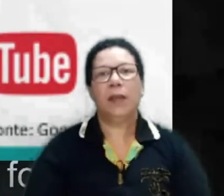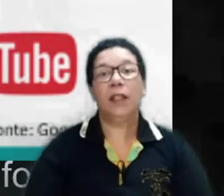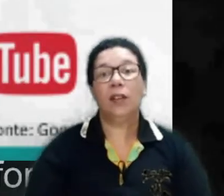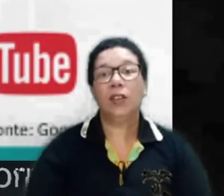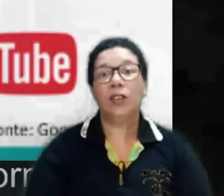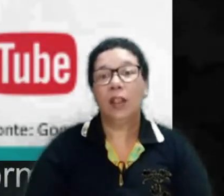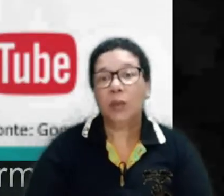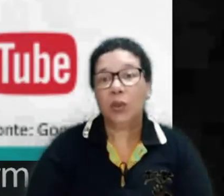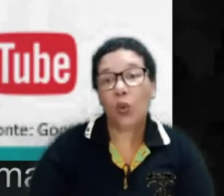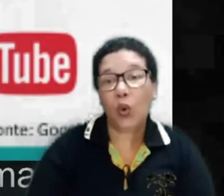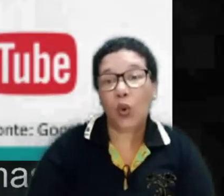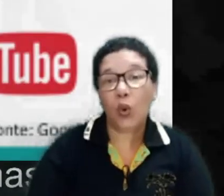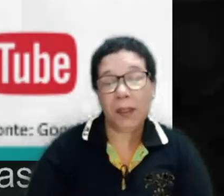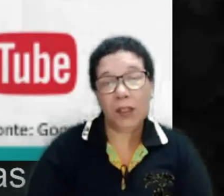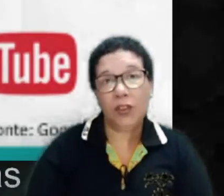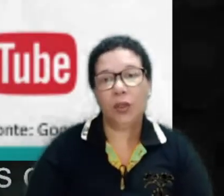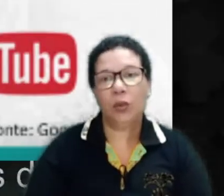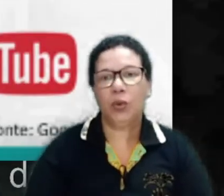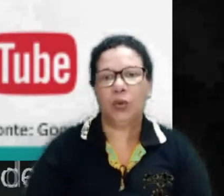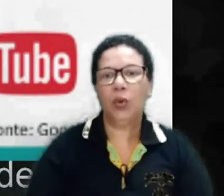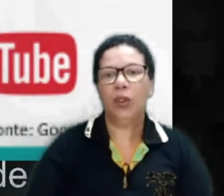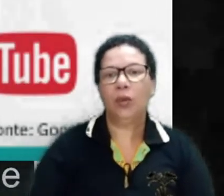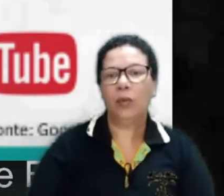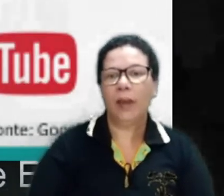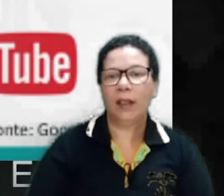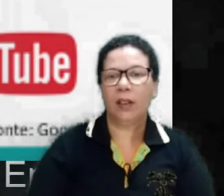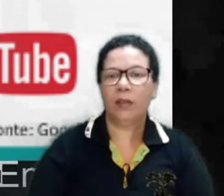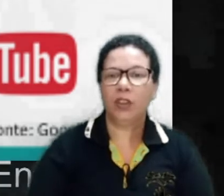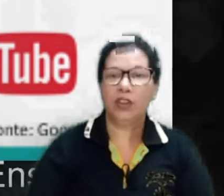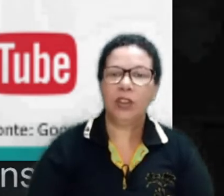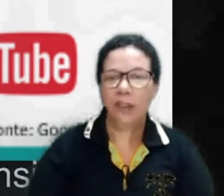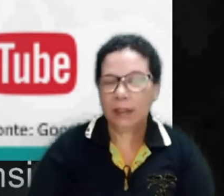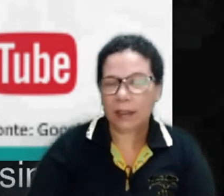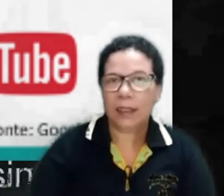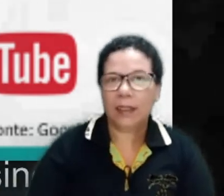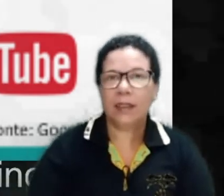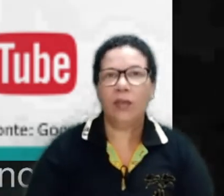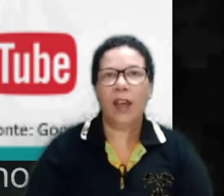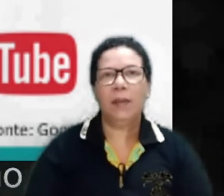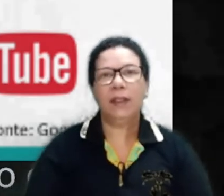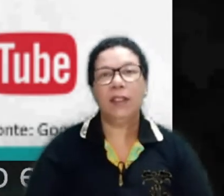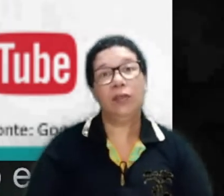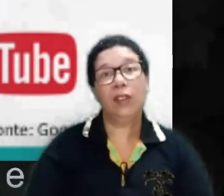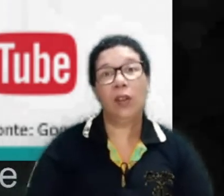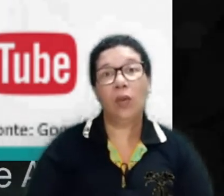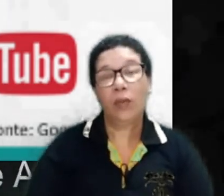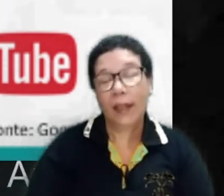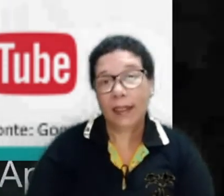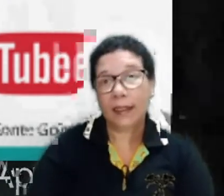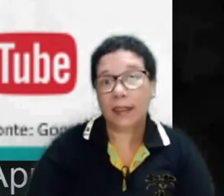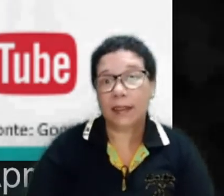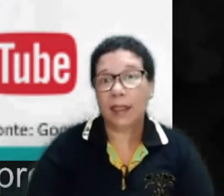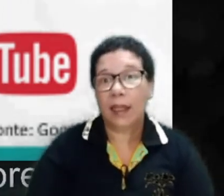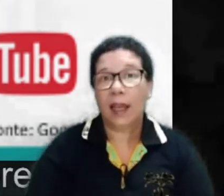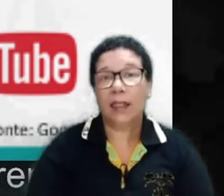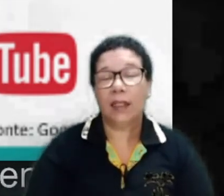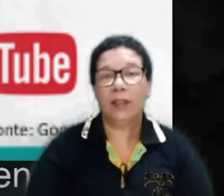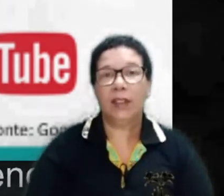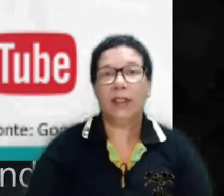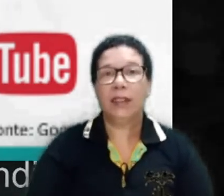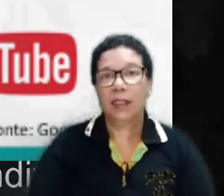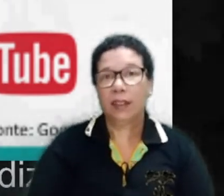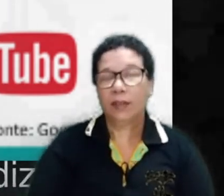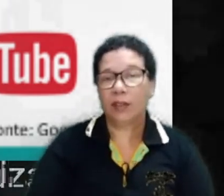tecnológicas também, nós temos o Google Meet, o Zoom e o Microsoft Teams, que são ferramentas de videoconferências.